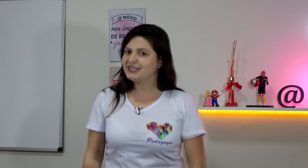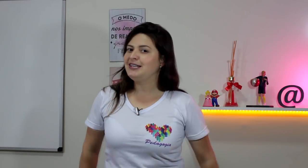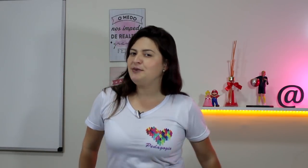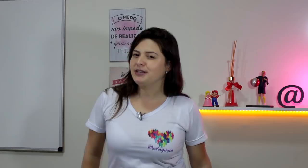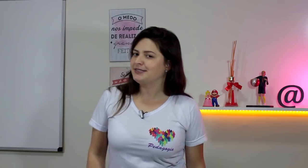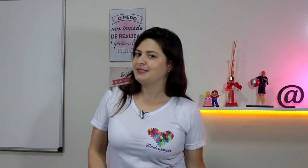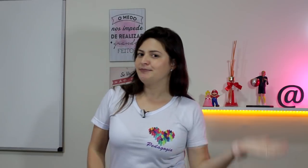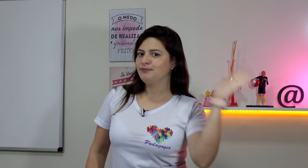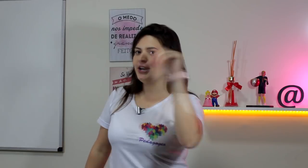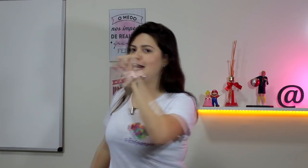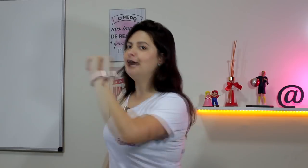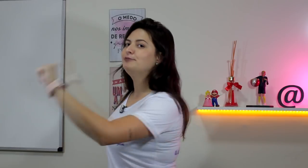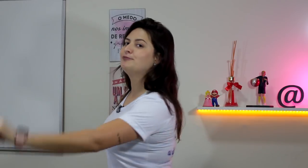em libras. Bora lá!